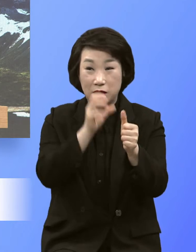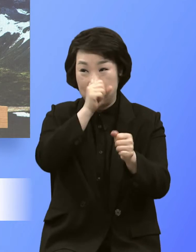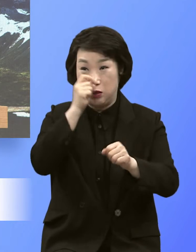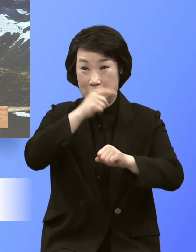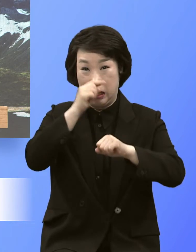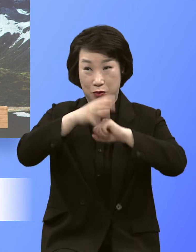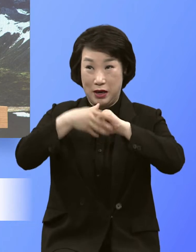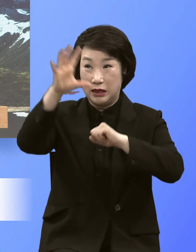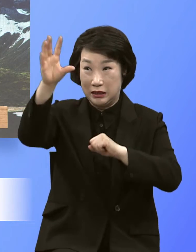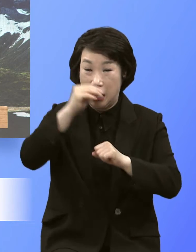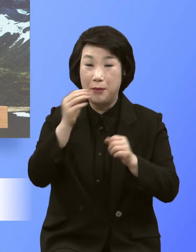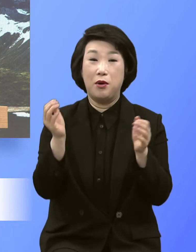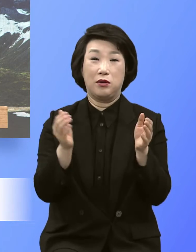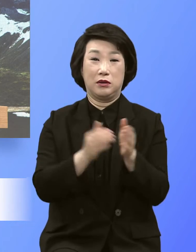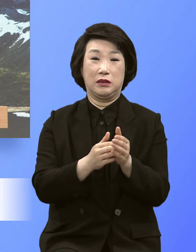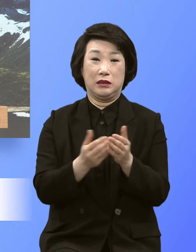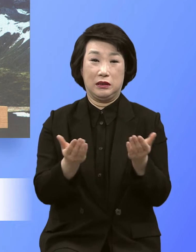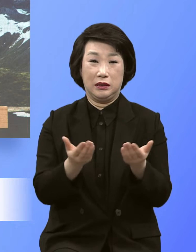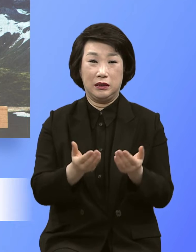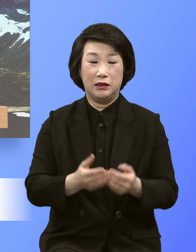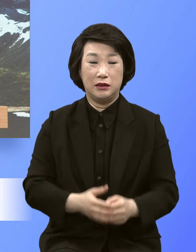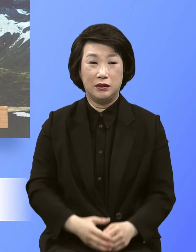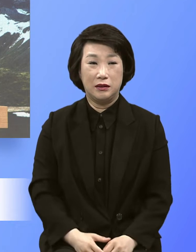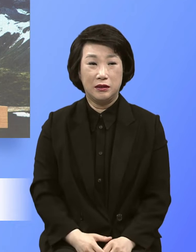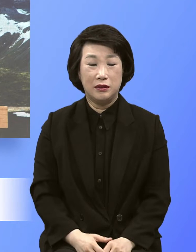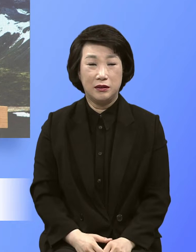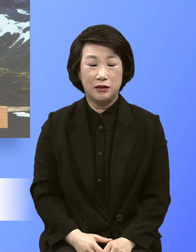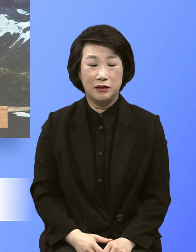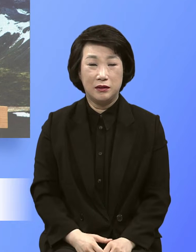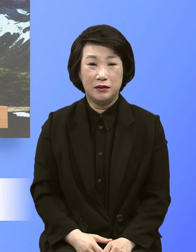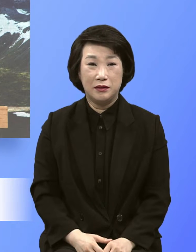선악과의 사건입니다.